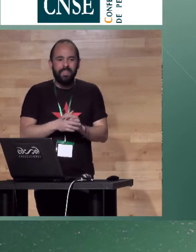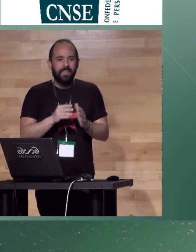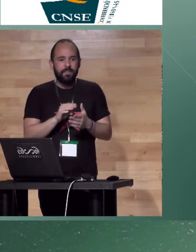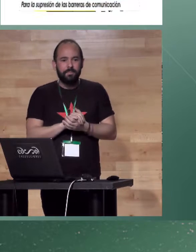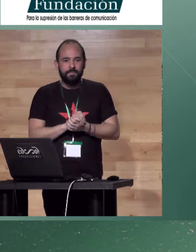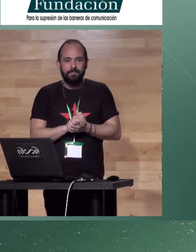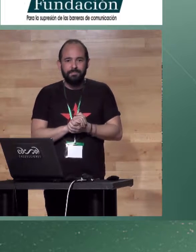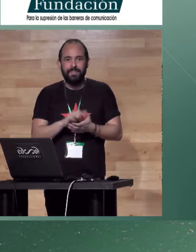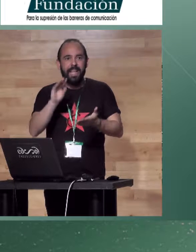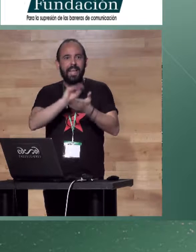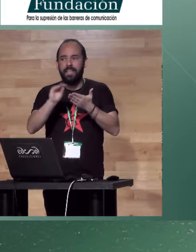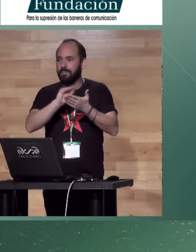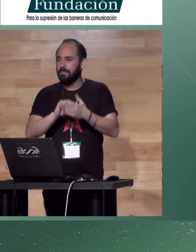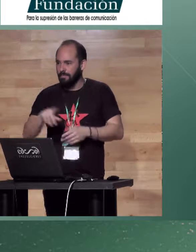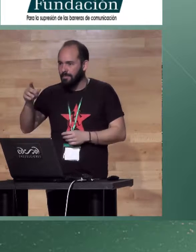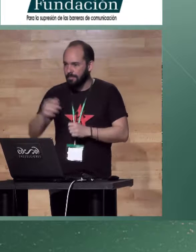Bueno, y la...